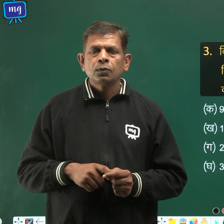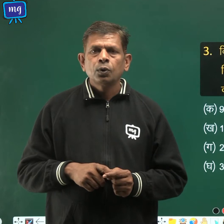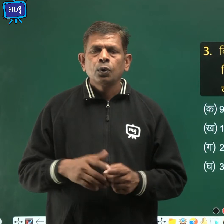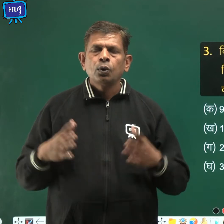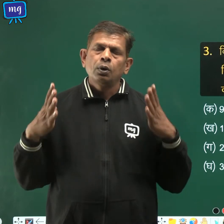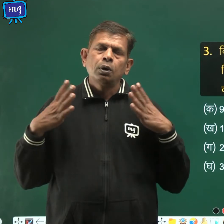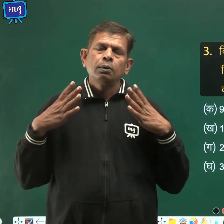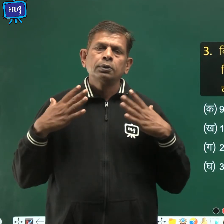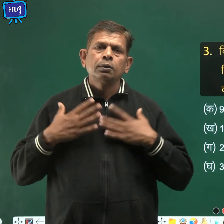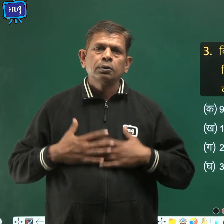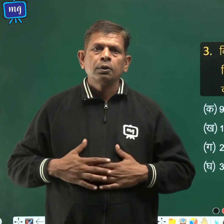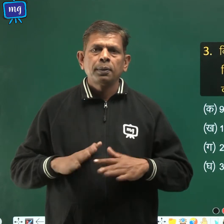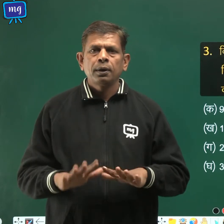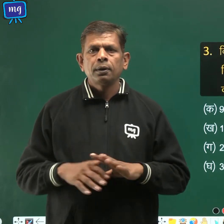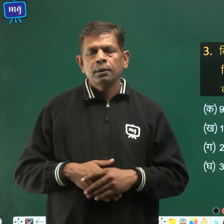विश्राम अवस्था में